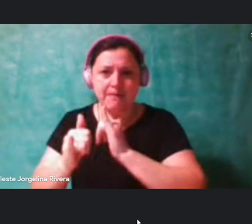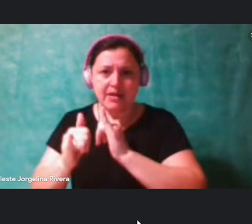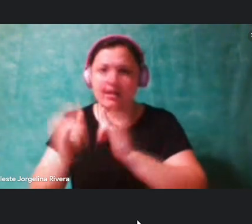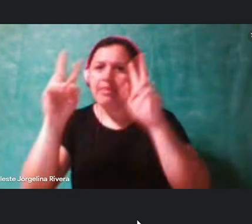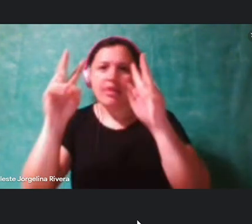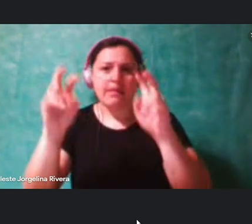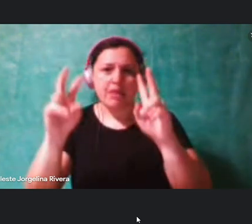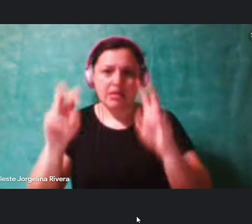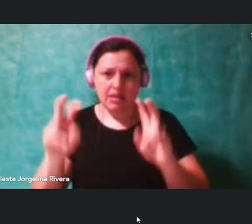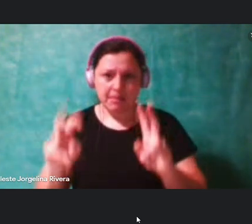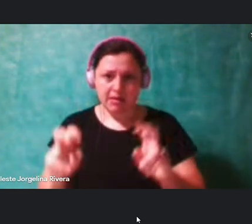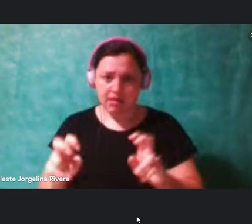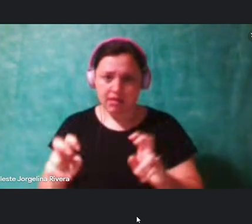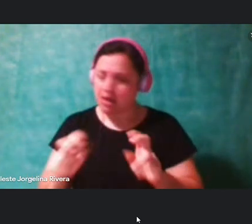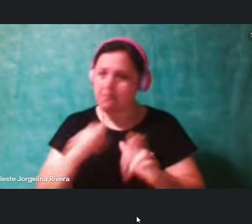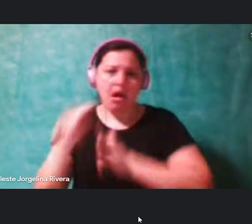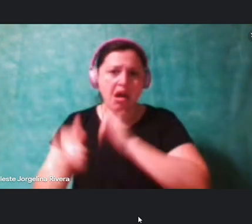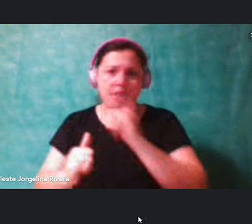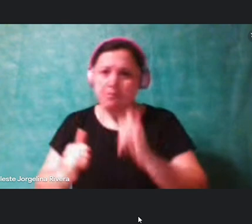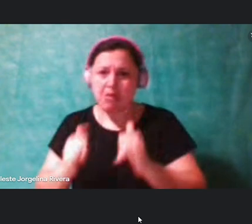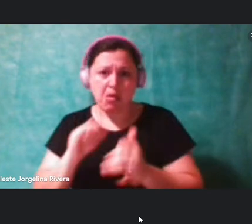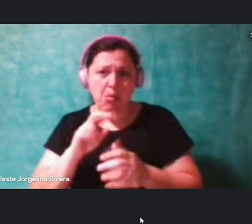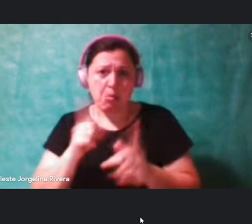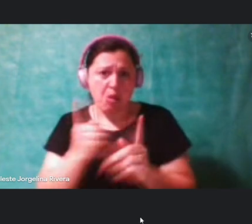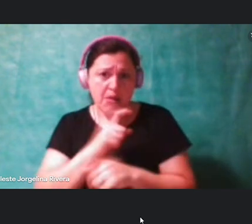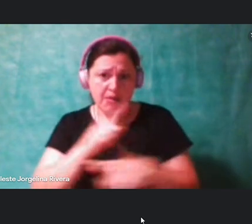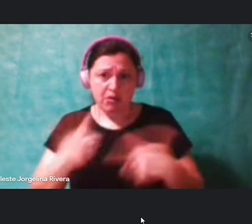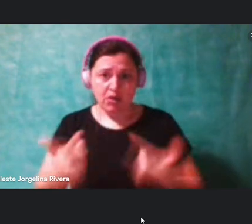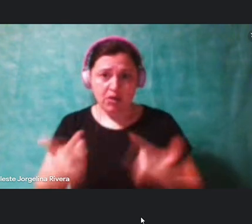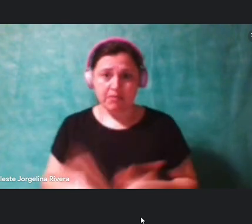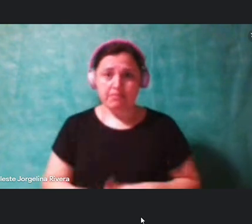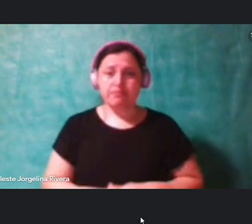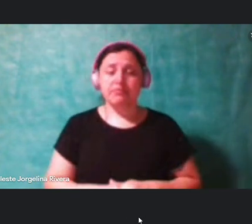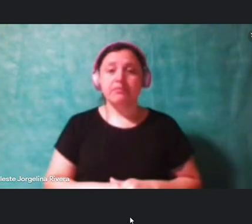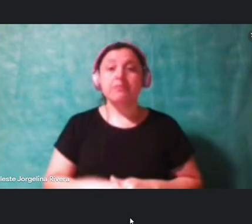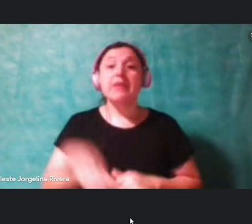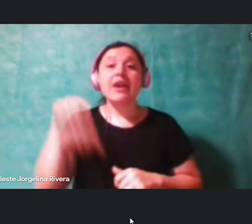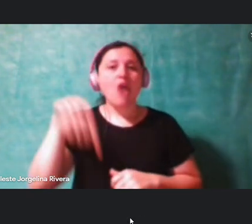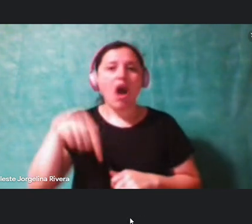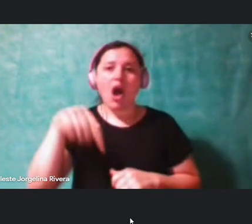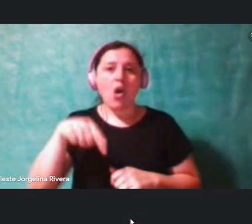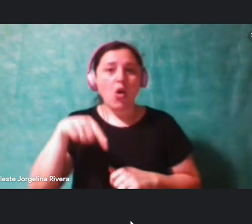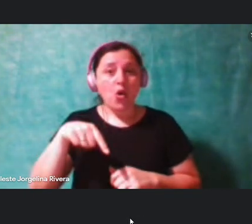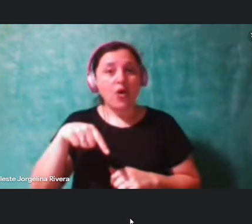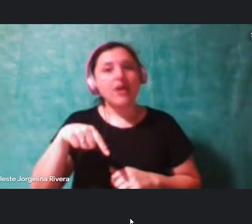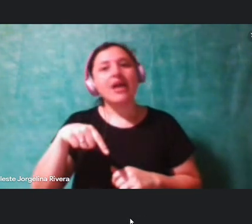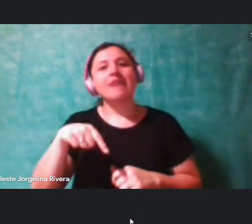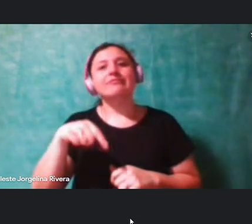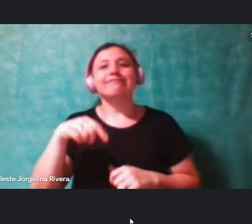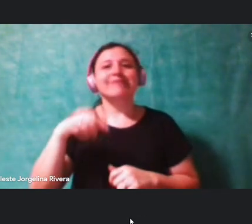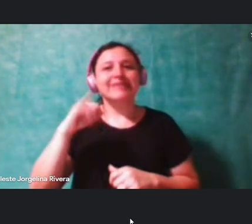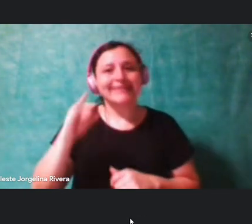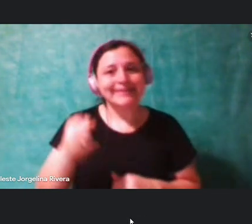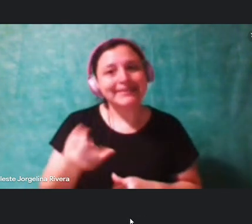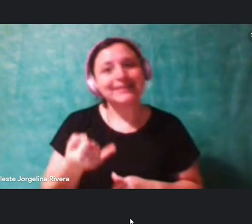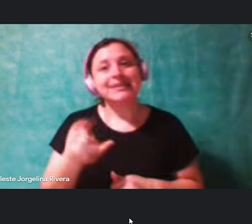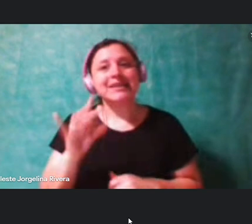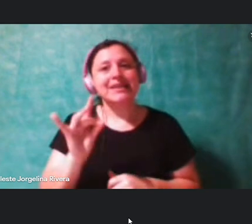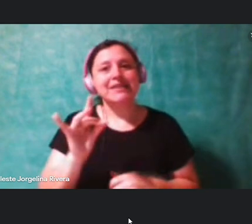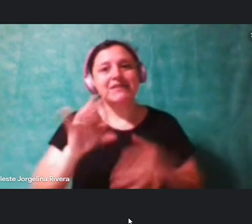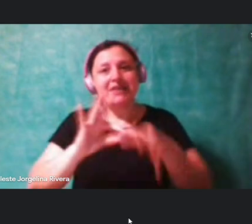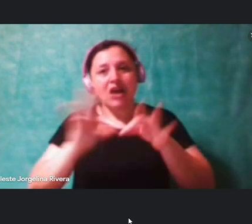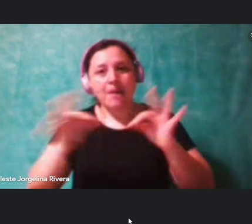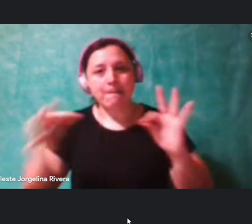de que el tema de la frase nominal, si bien siempre nos va a traer algún problemita, es